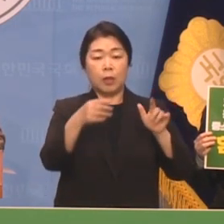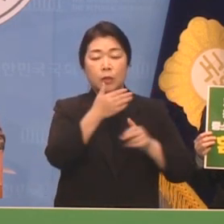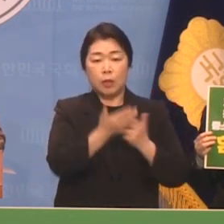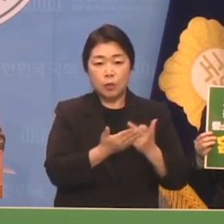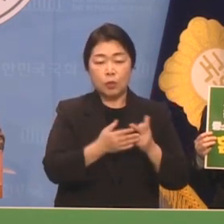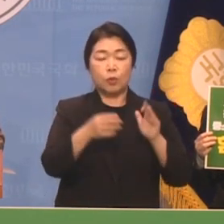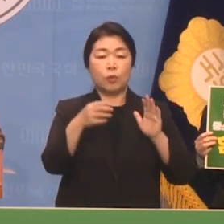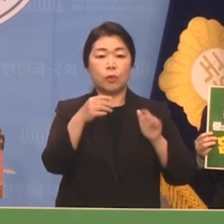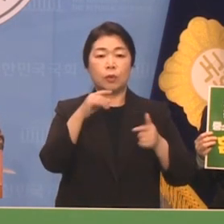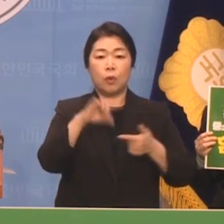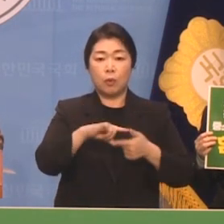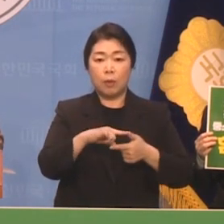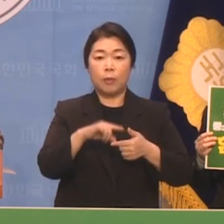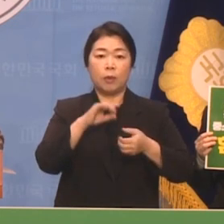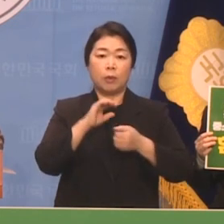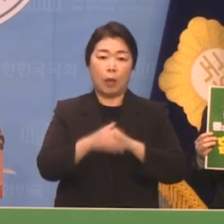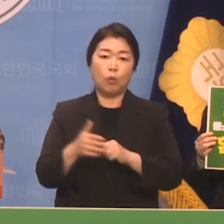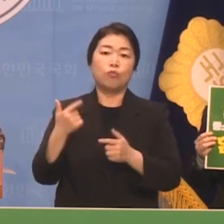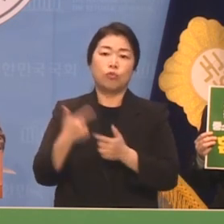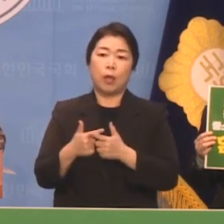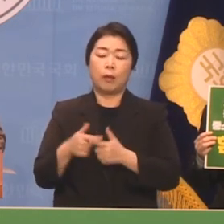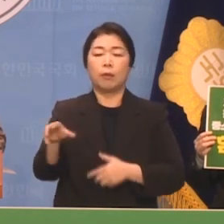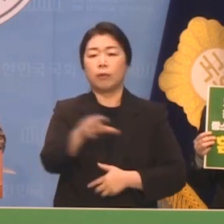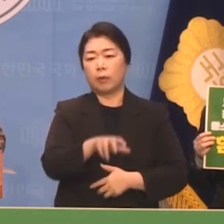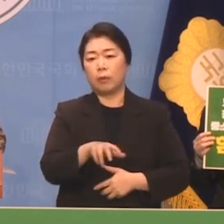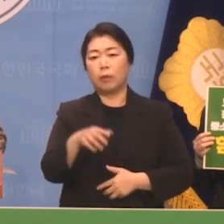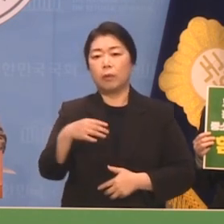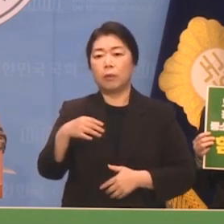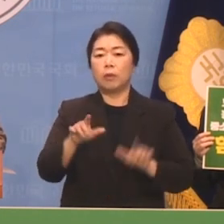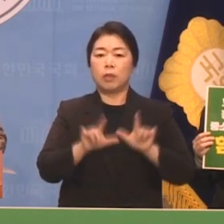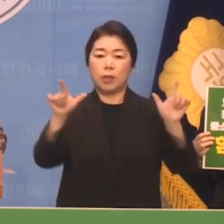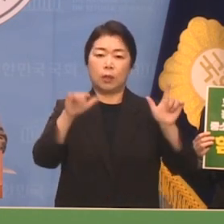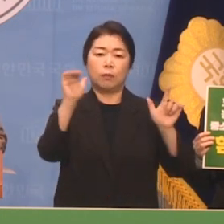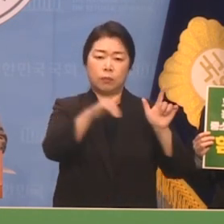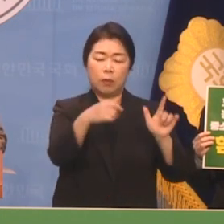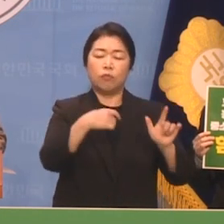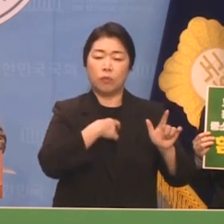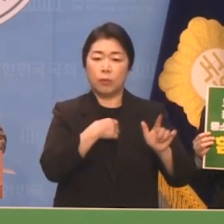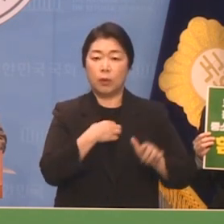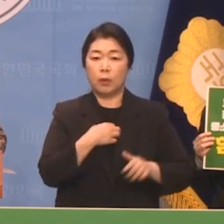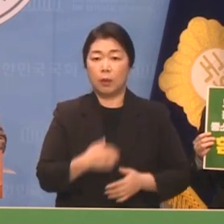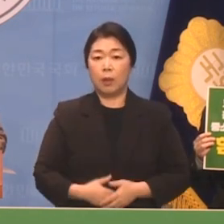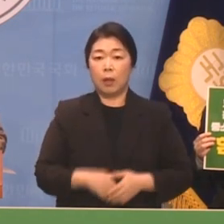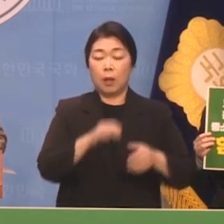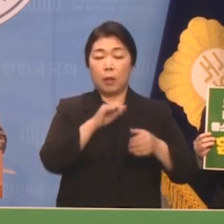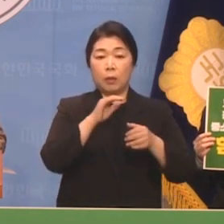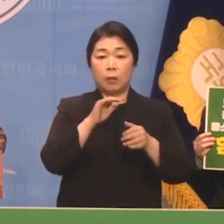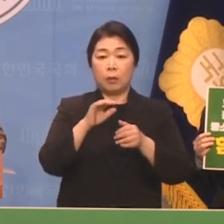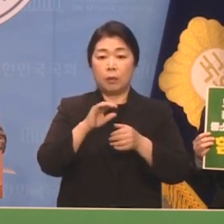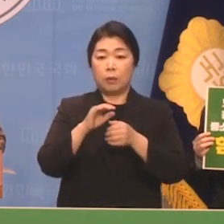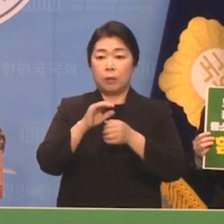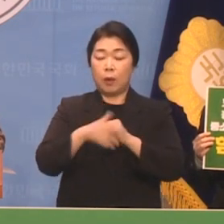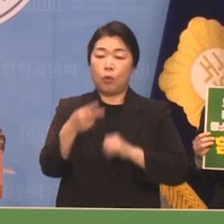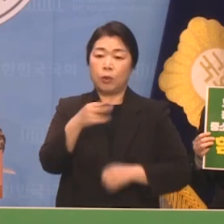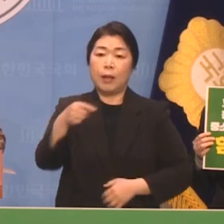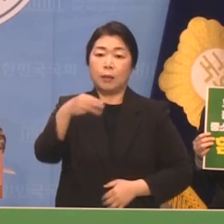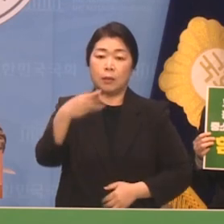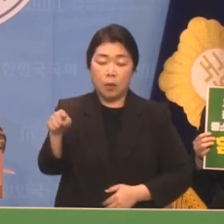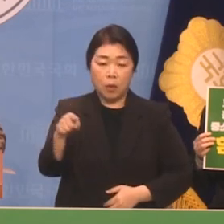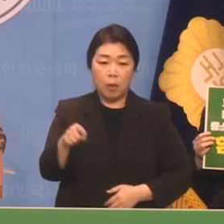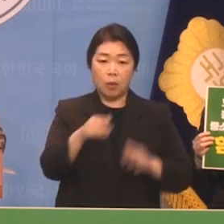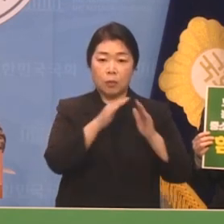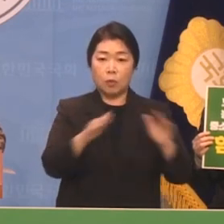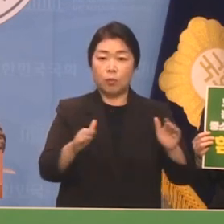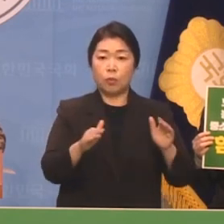대전, 부산, 대구 등입니다. 대구 달서구, 전북 전주, 충북 청주 등은 폭염의